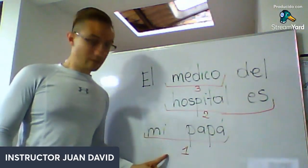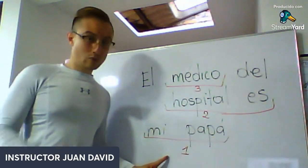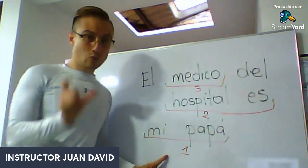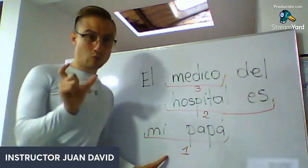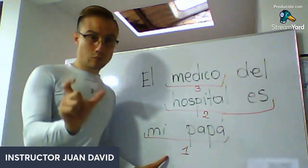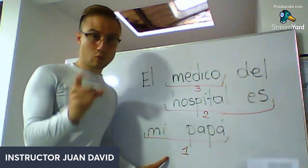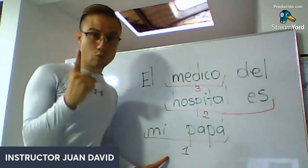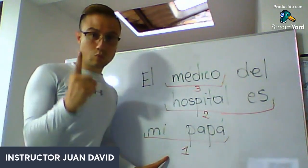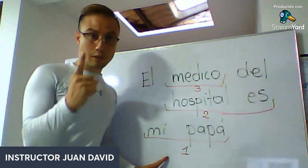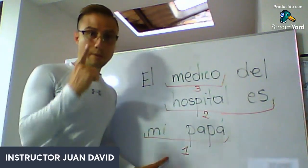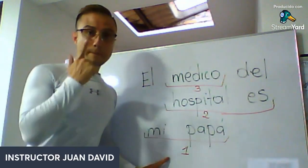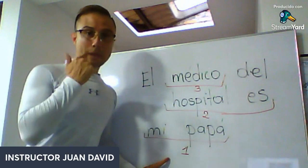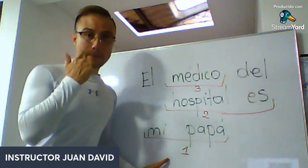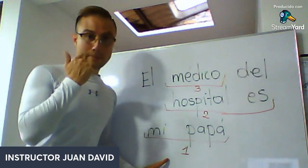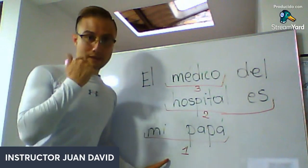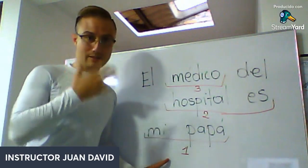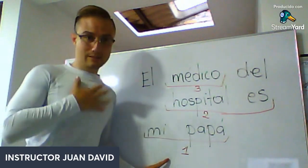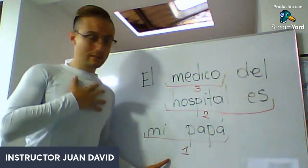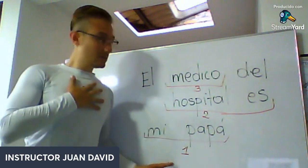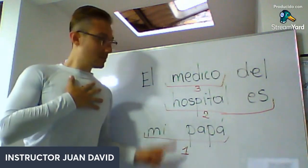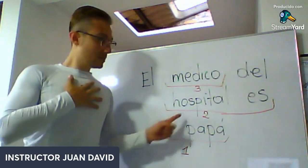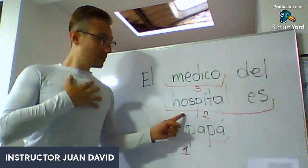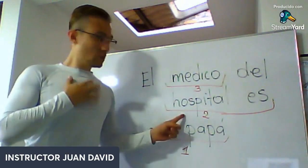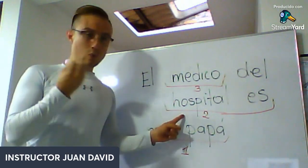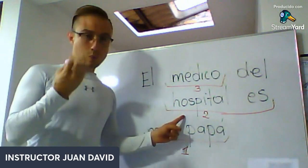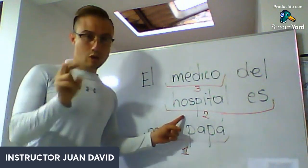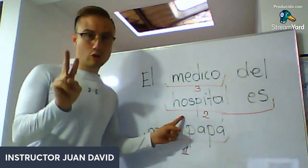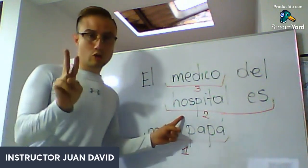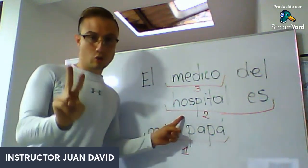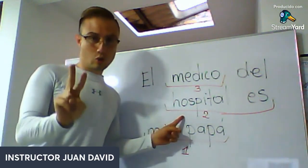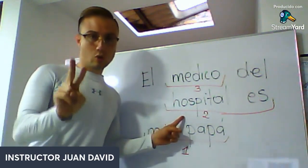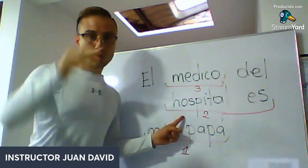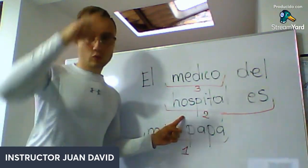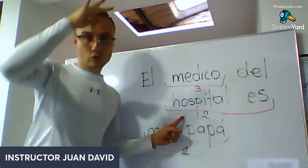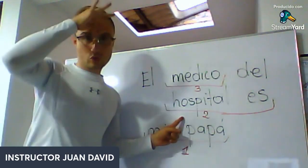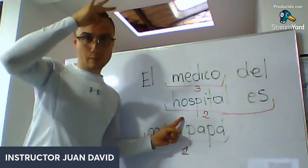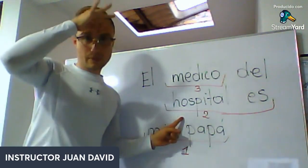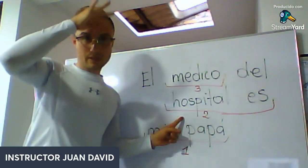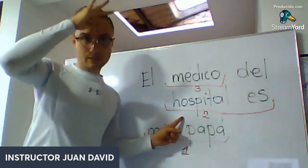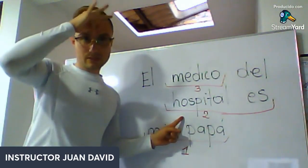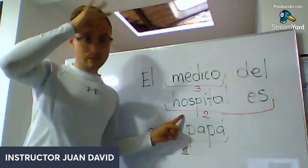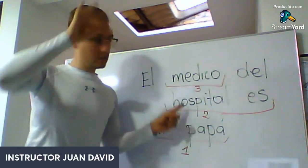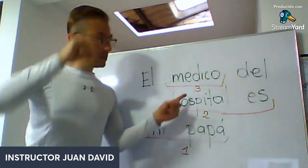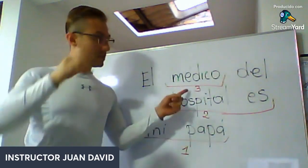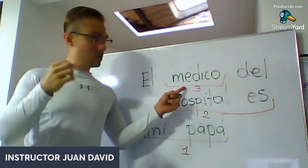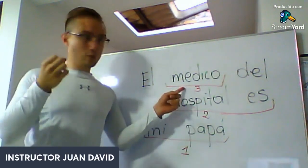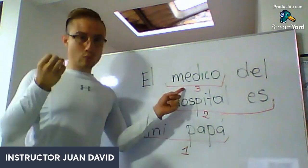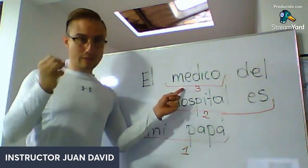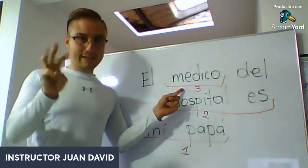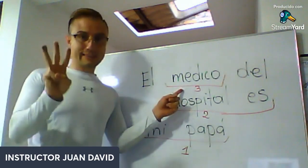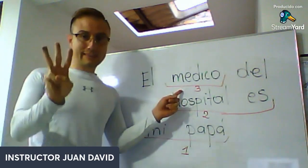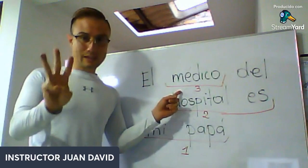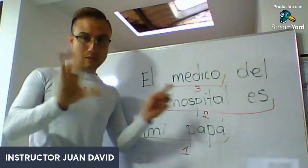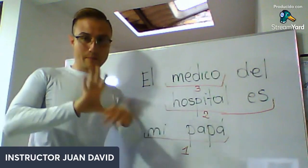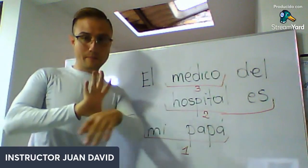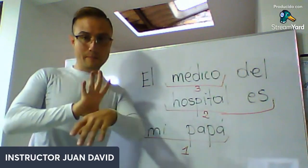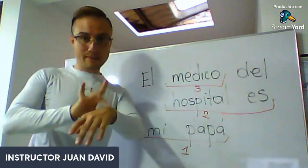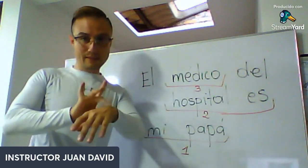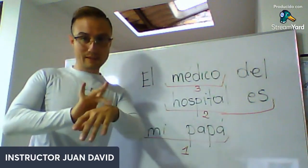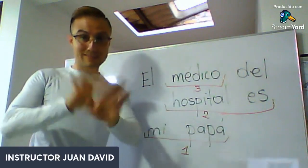miren acá la primera frase tenemos mi papá la segunda es hospital y el número